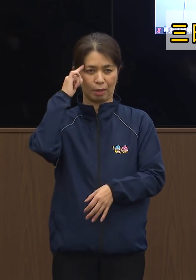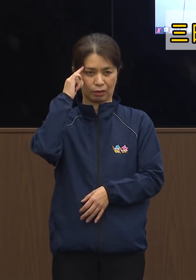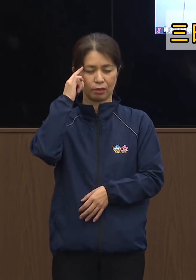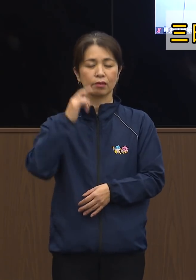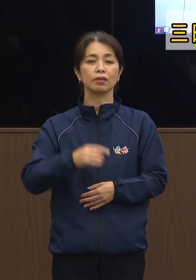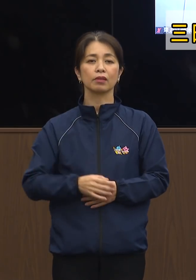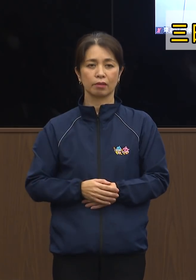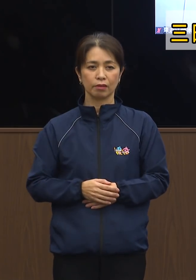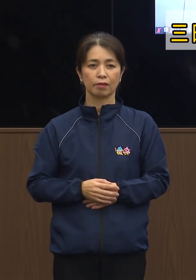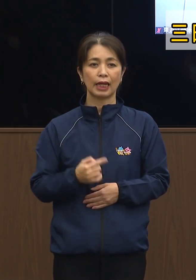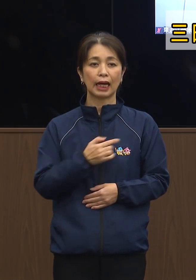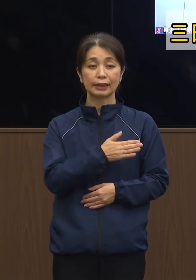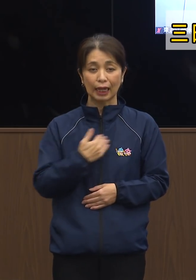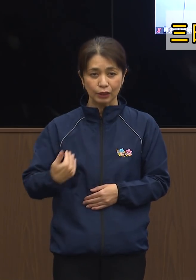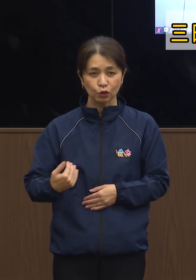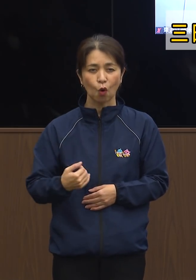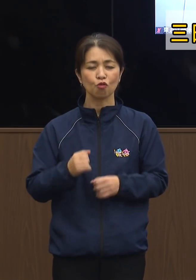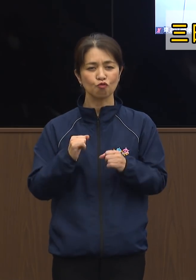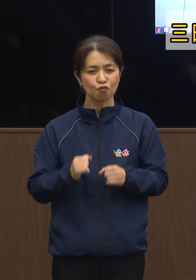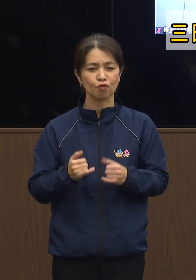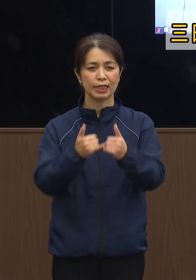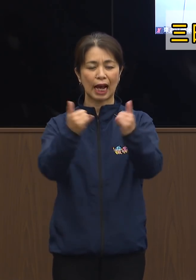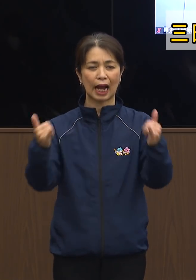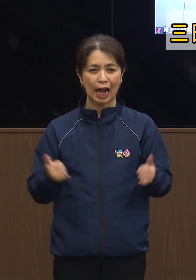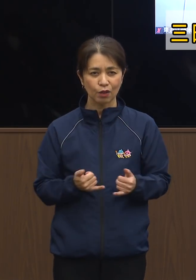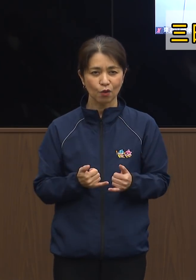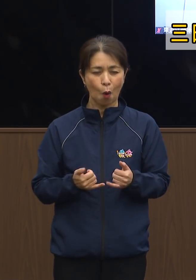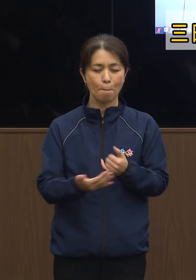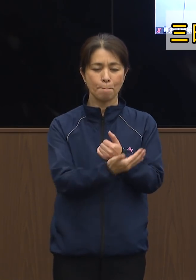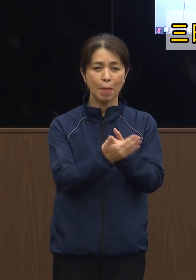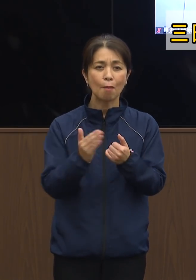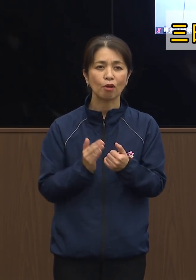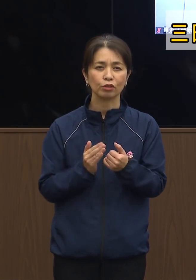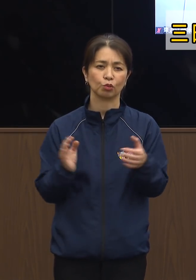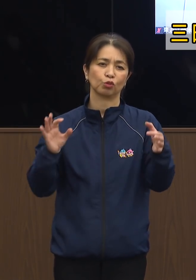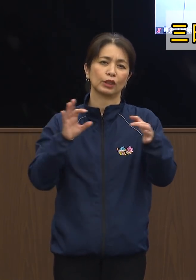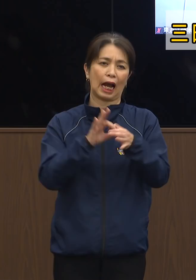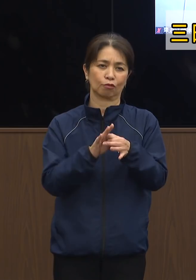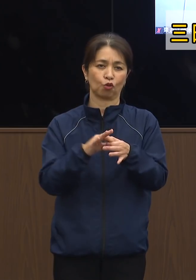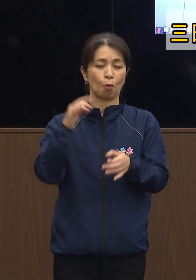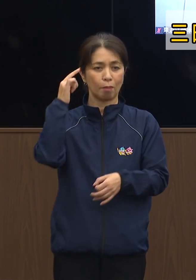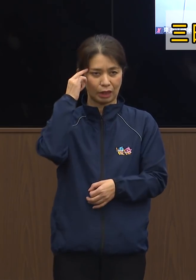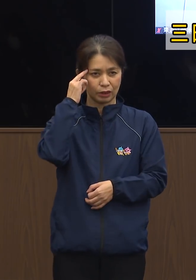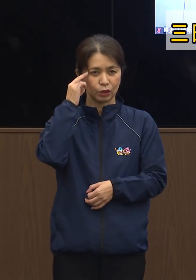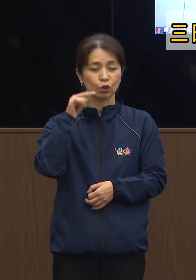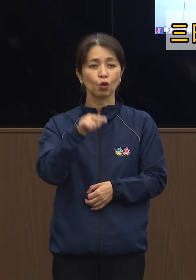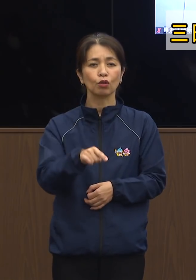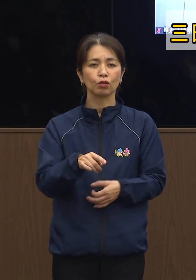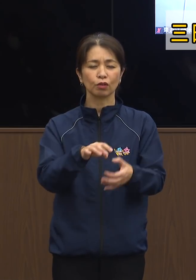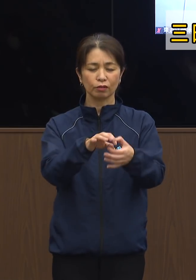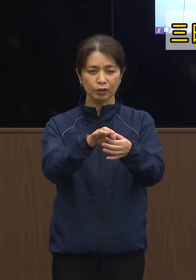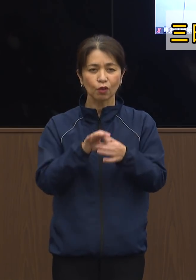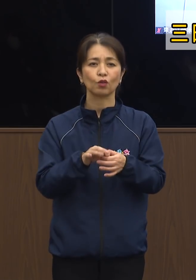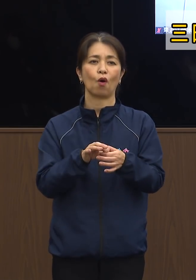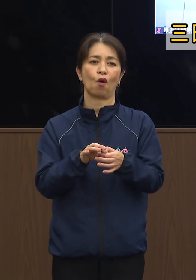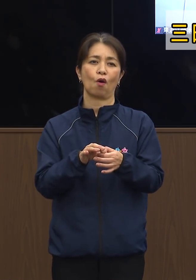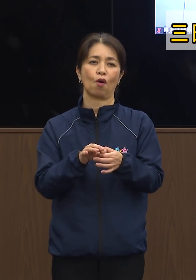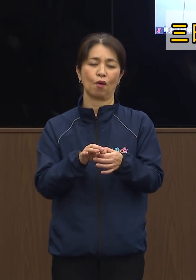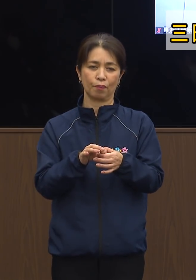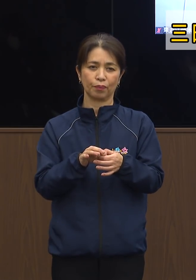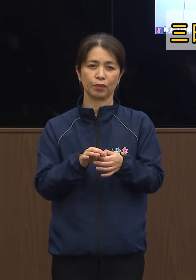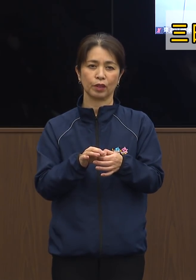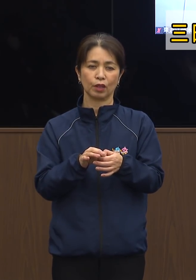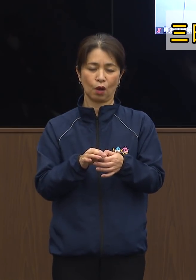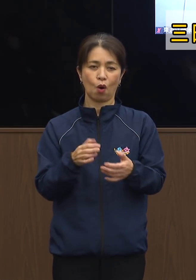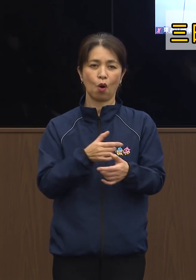がいるこの社会を守ることにもつながります。こういう時こそ利他の心で、お互いの